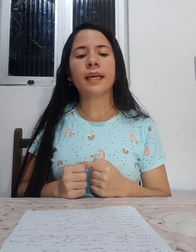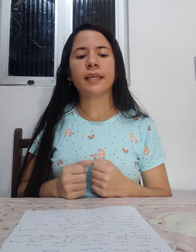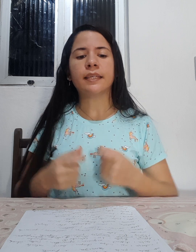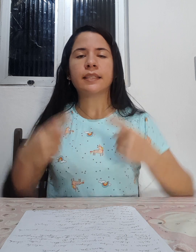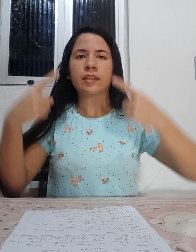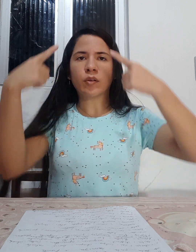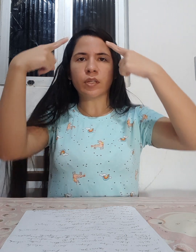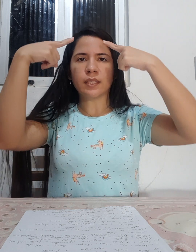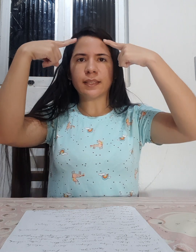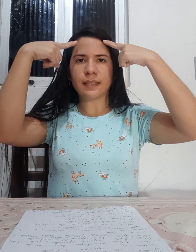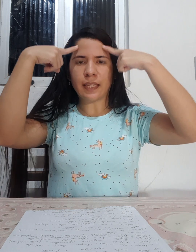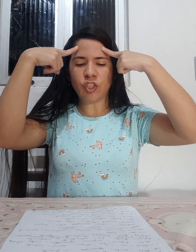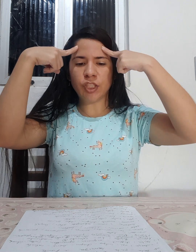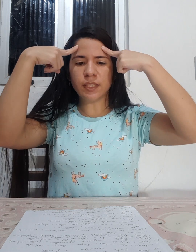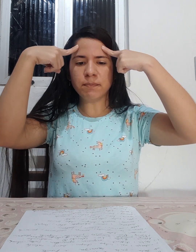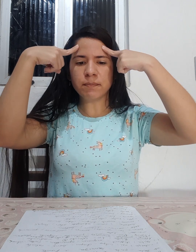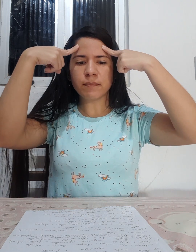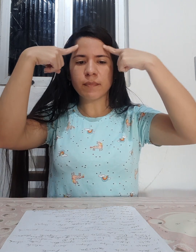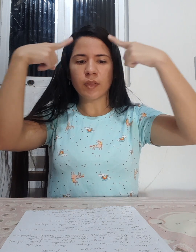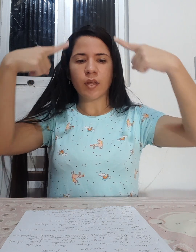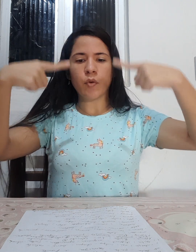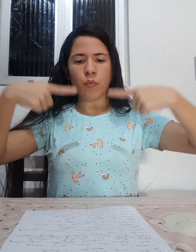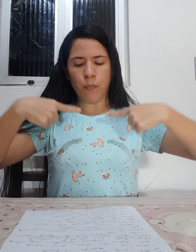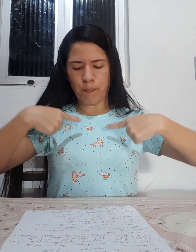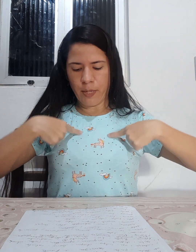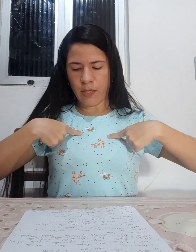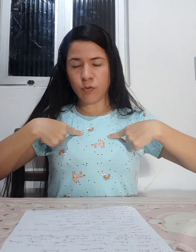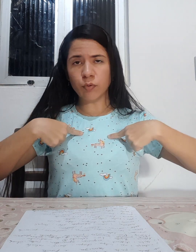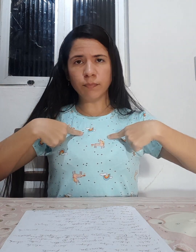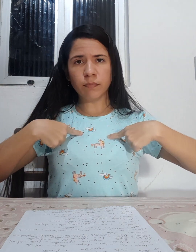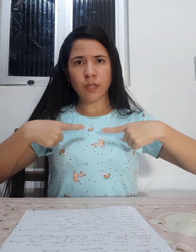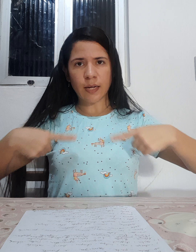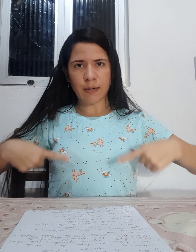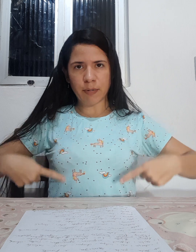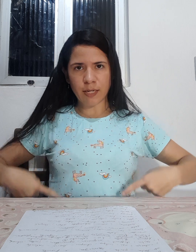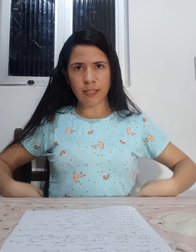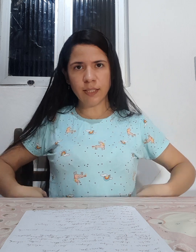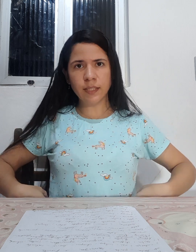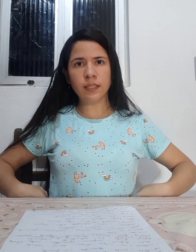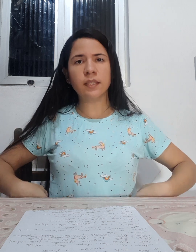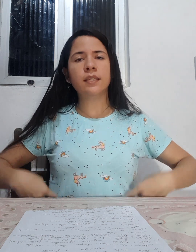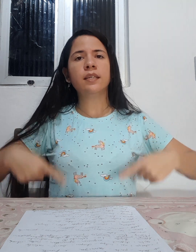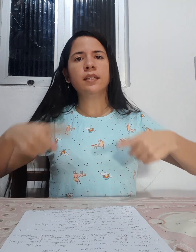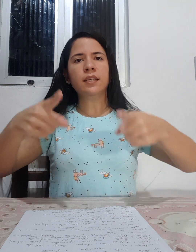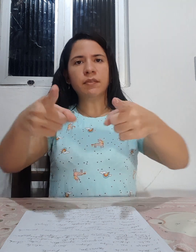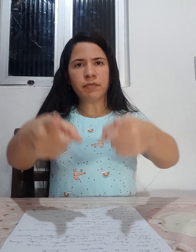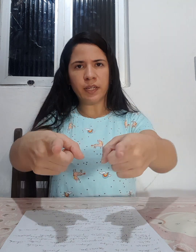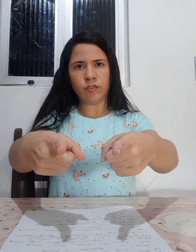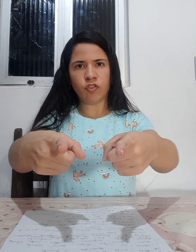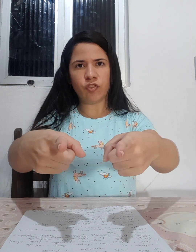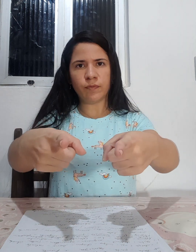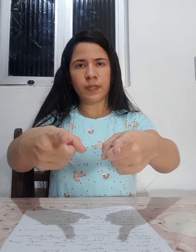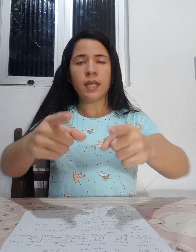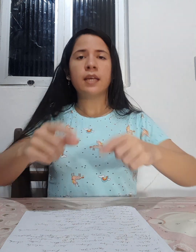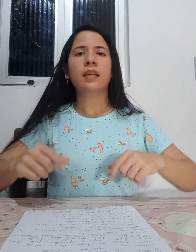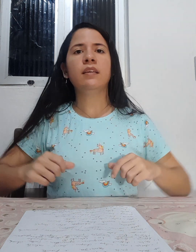É tocando a testa, o peito, a barriga e a frente. Esse é